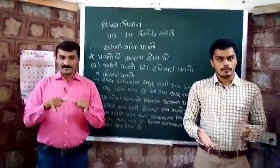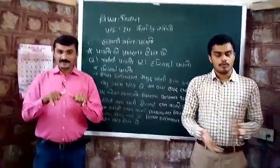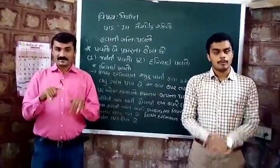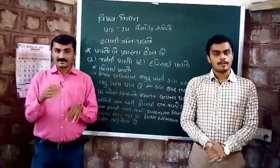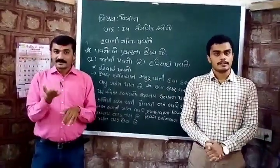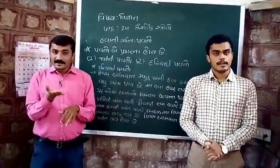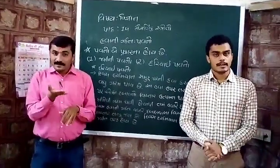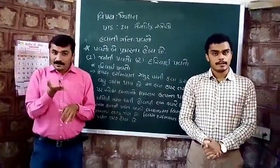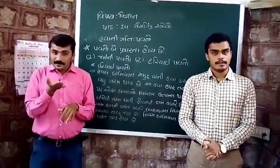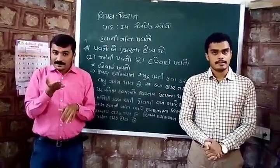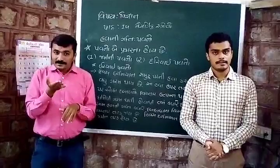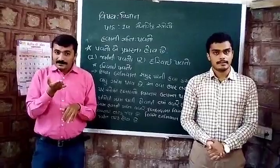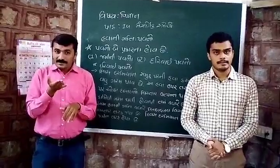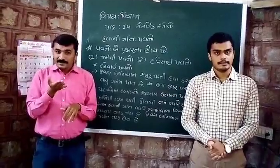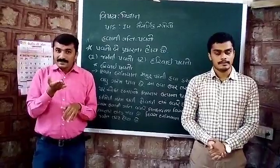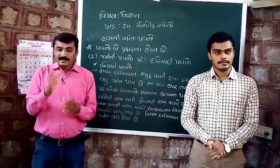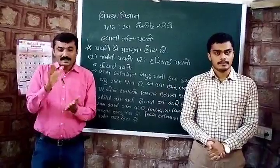લો પ્રેશરના કારણે